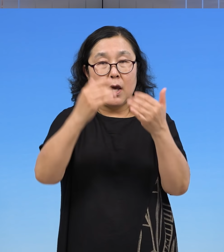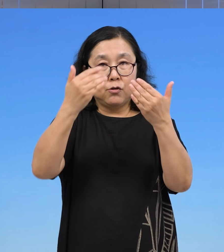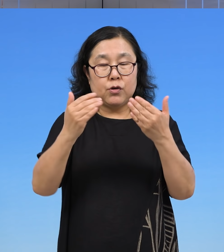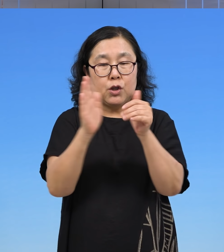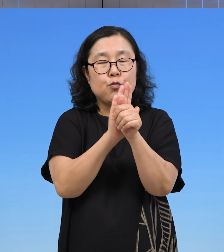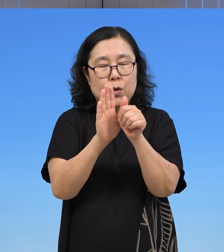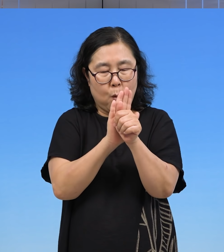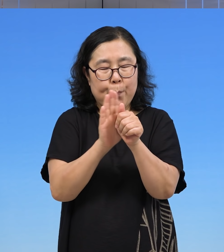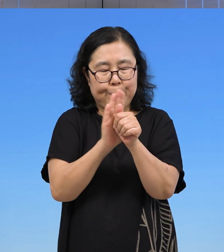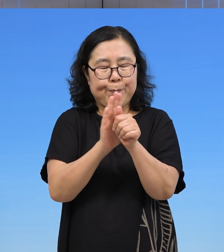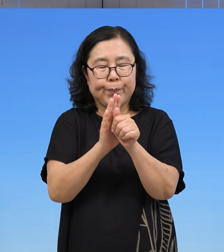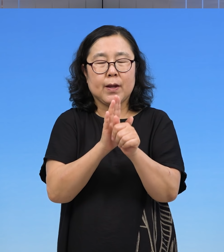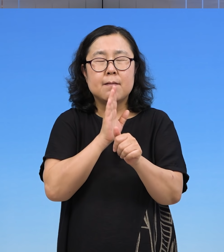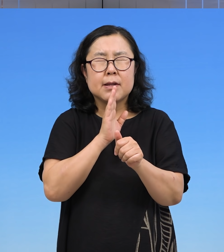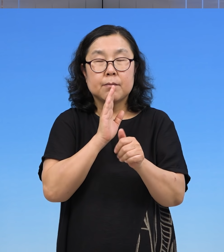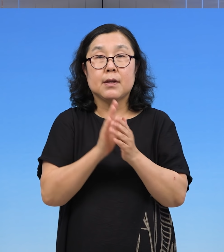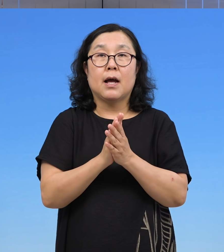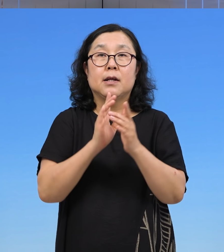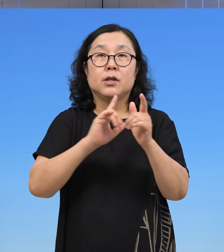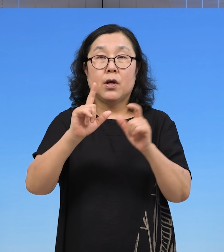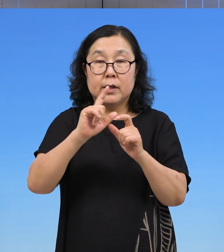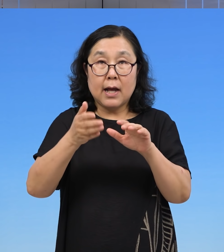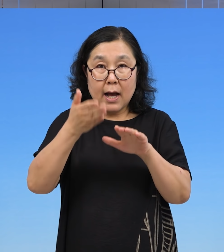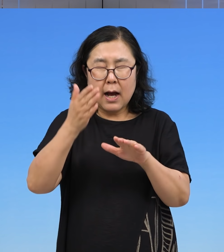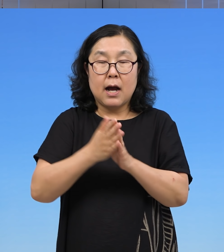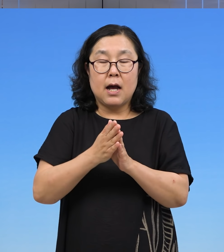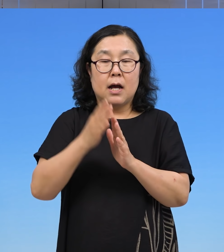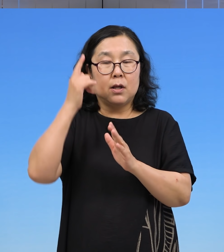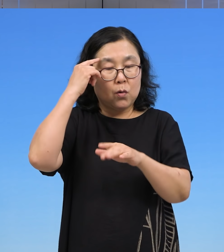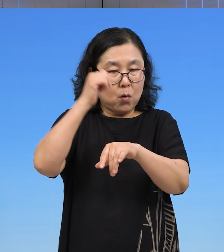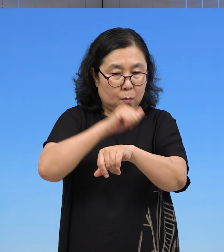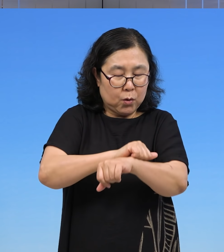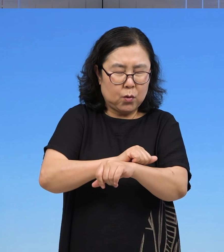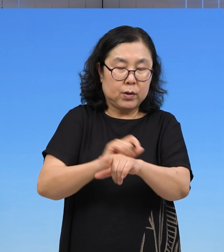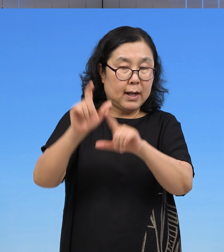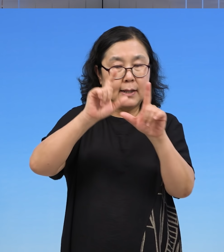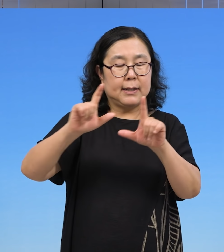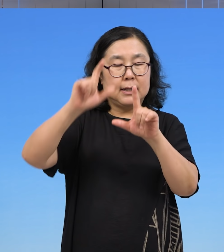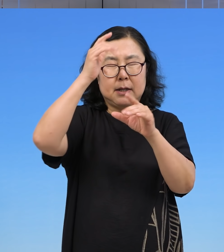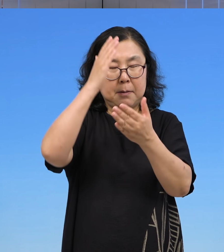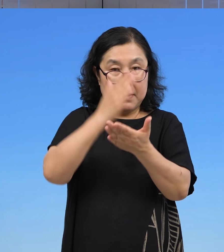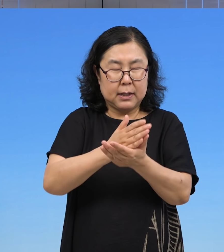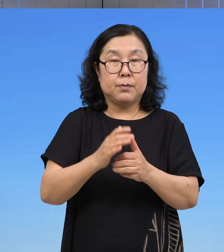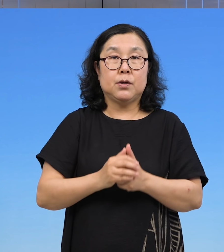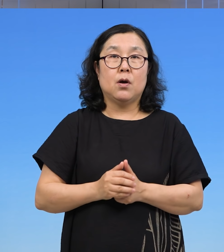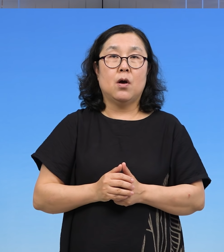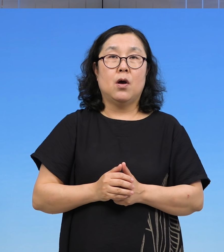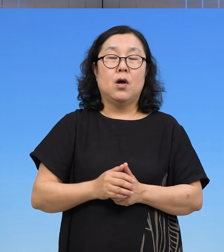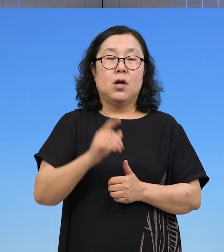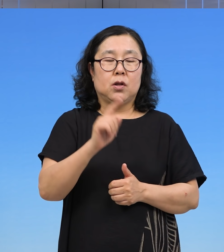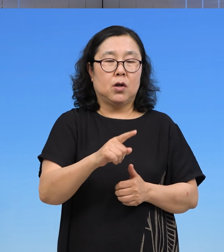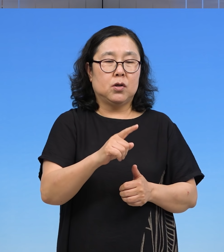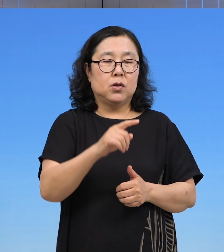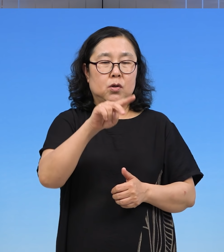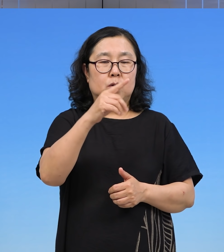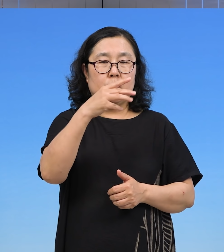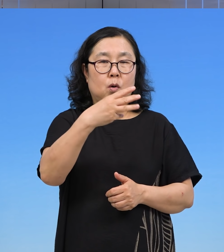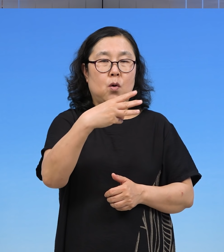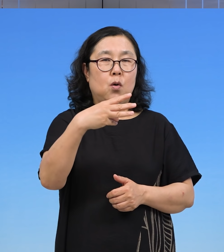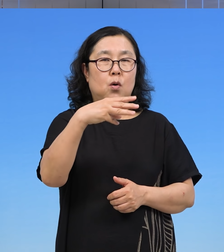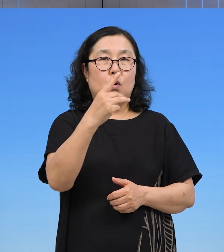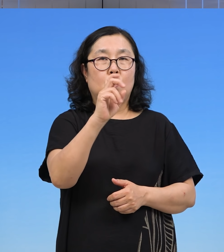주시는 위로가 그거 아닙니까? 여러분 더 이상 솔로몬으로 살지 마시기 바랍니다 못된 것들이 여러분을 너는